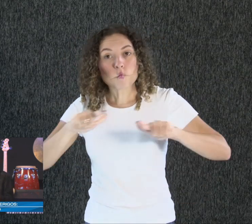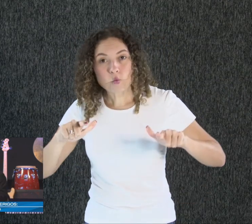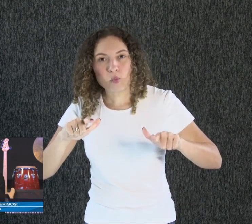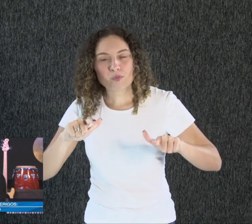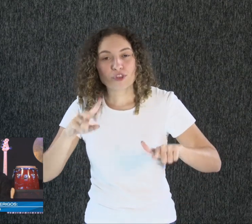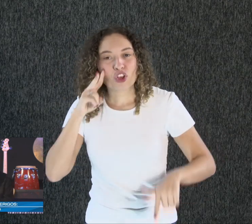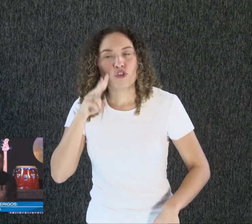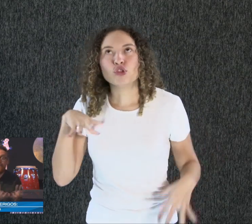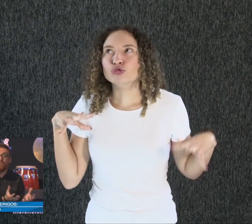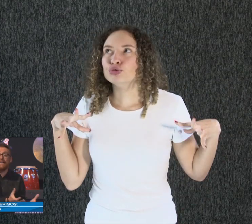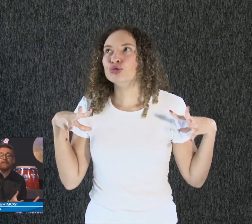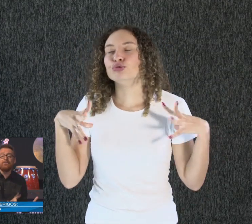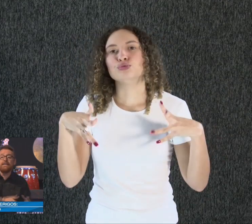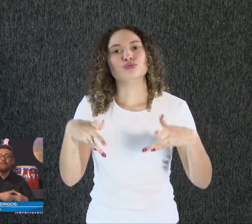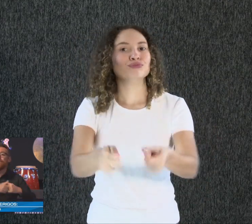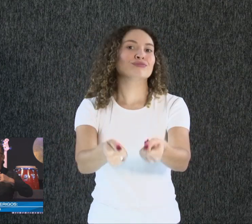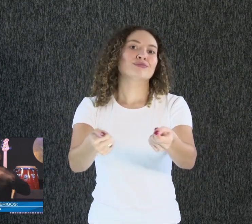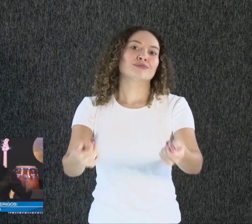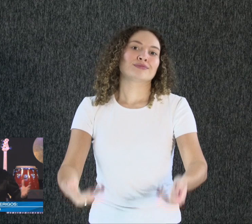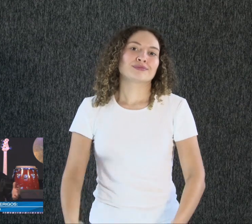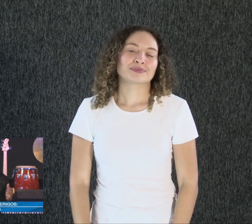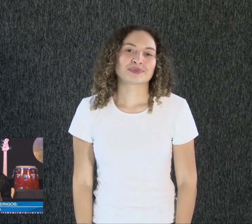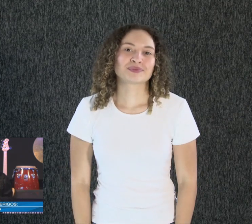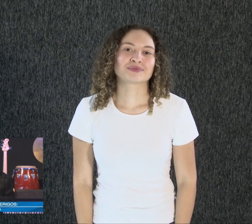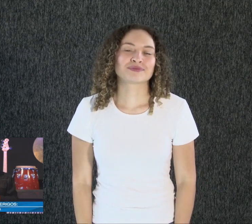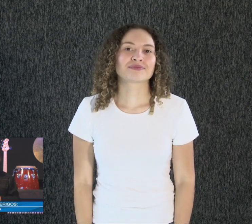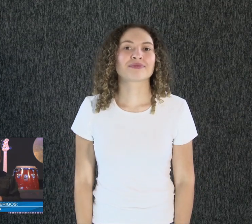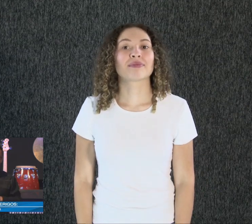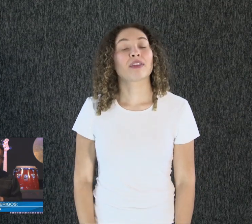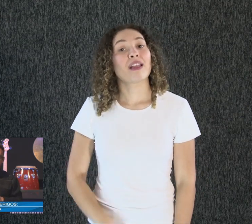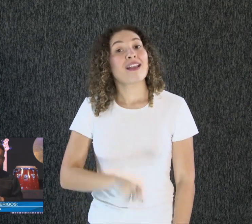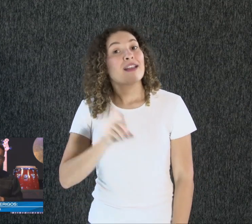deserto durante todos aqueles 40 anos. Ele viu de tudo, gente.